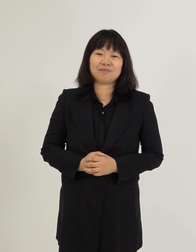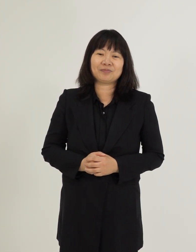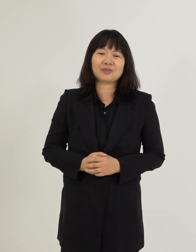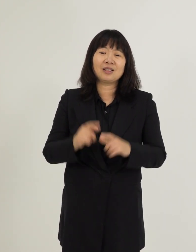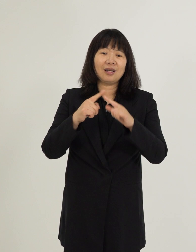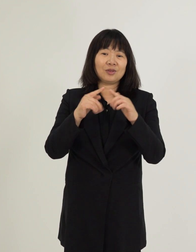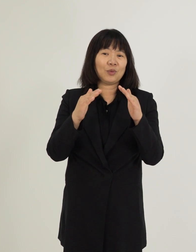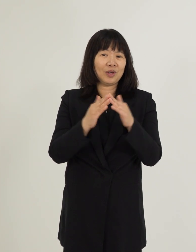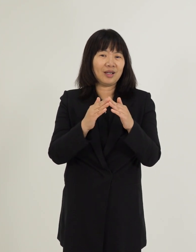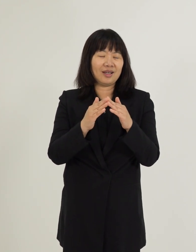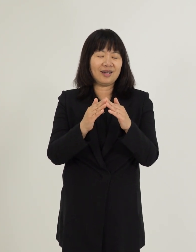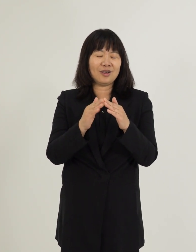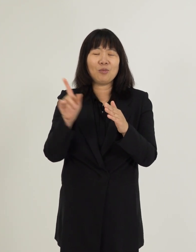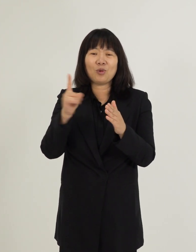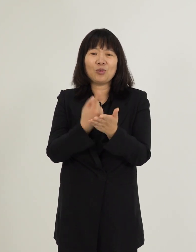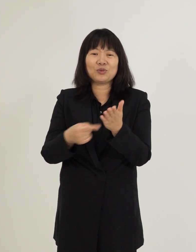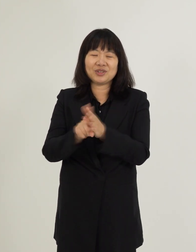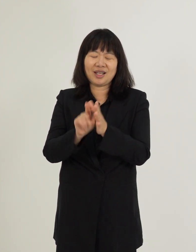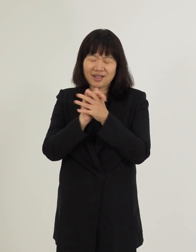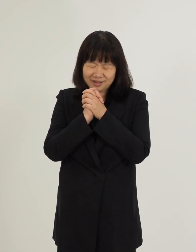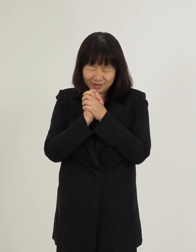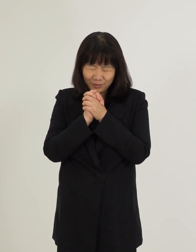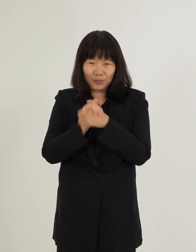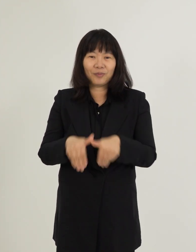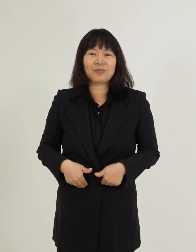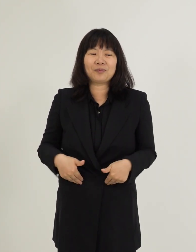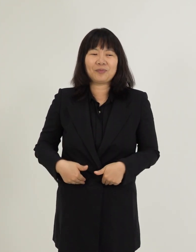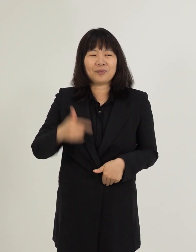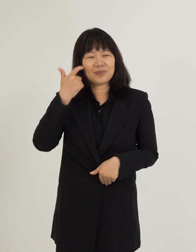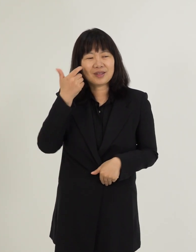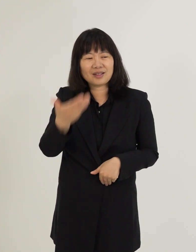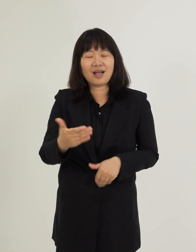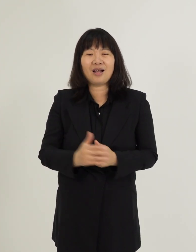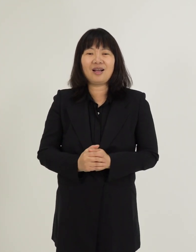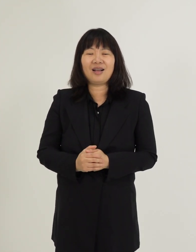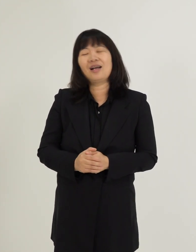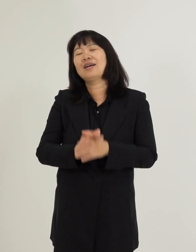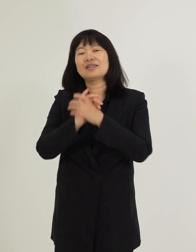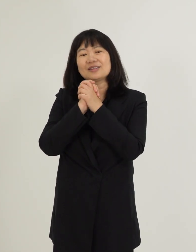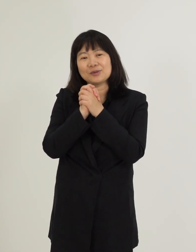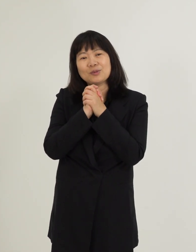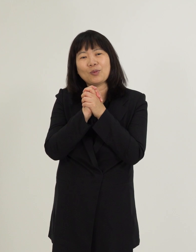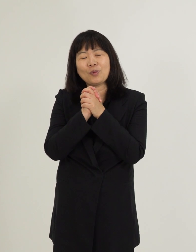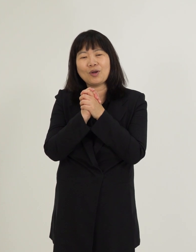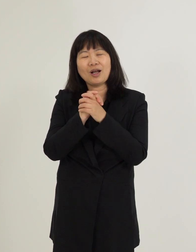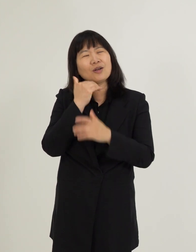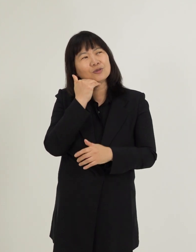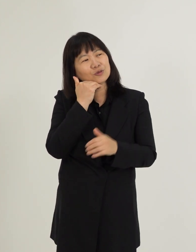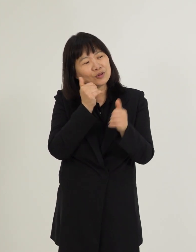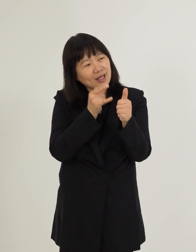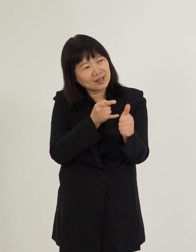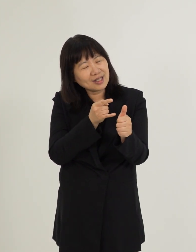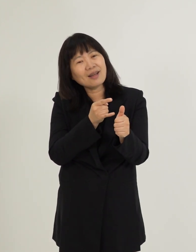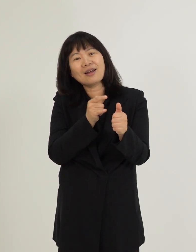도대체 교회는 뭘 위해 기도해야 되는가? 도대체 기도란